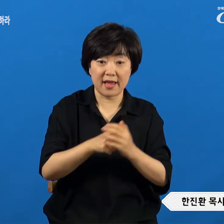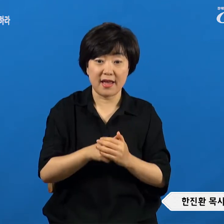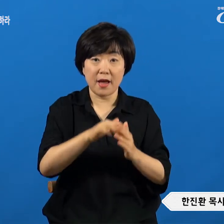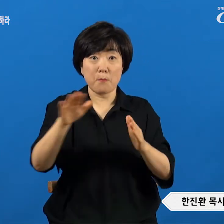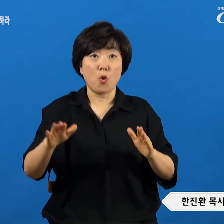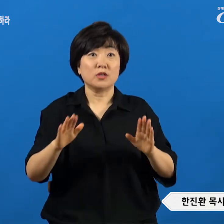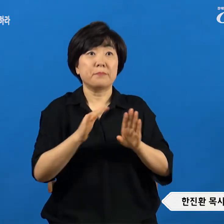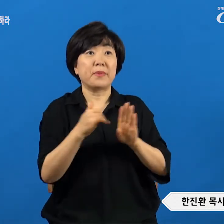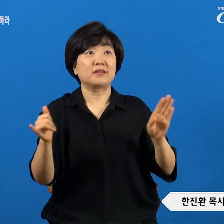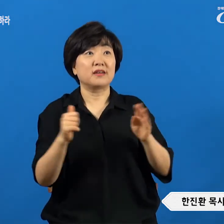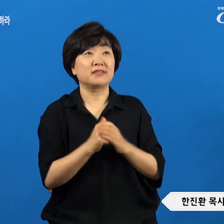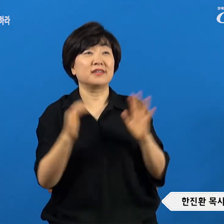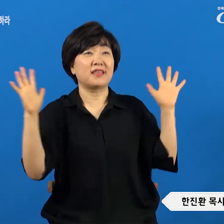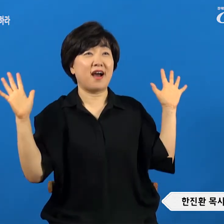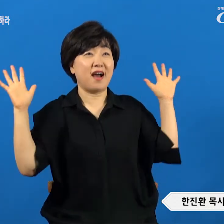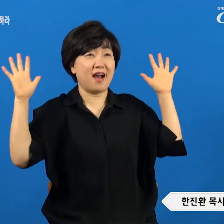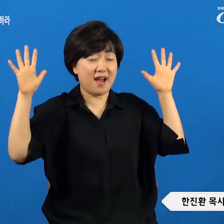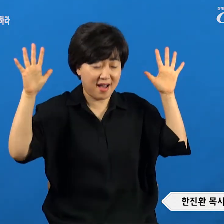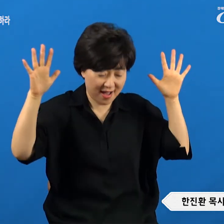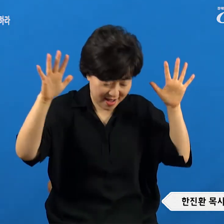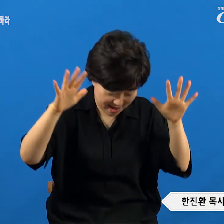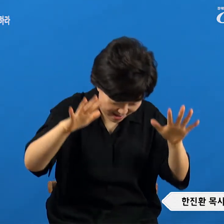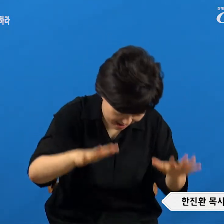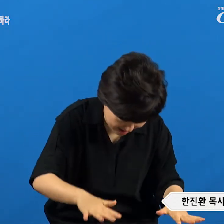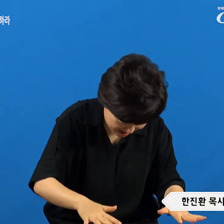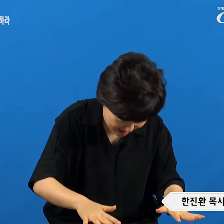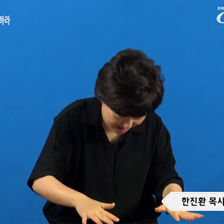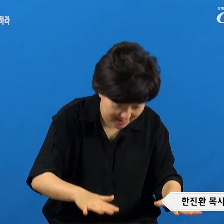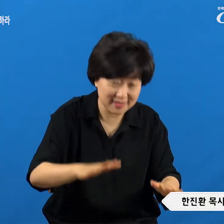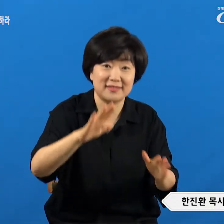앞에 엎드려서 절을 하는 그 시간입니다.